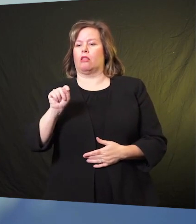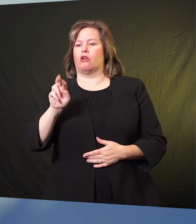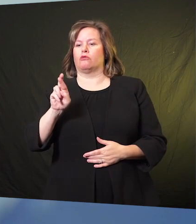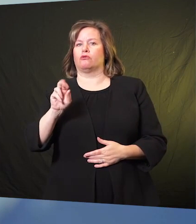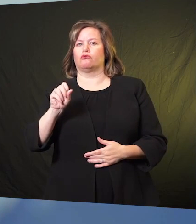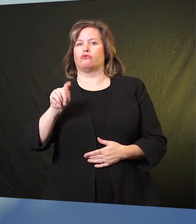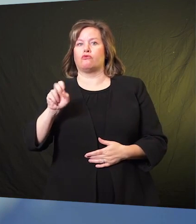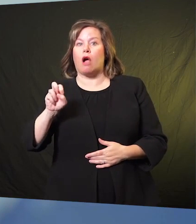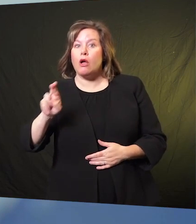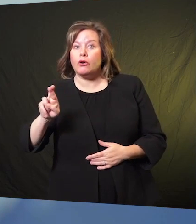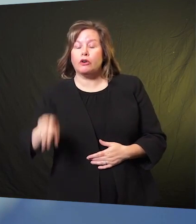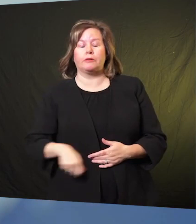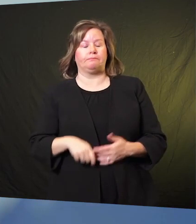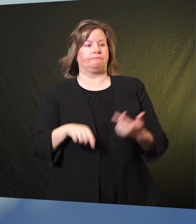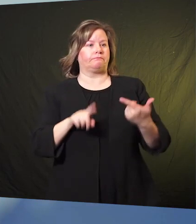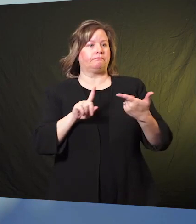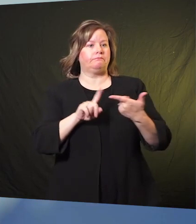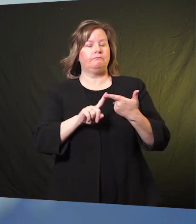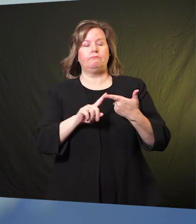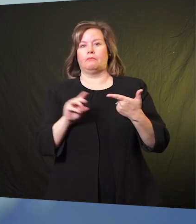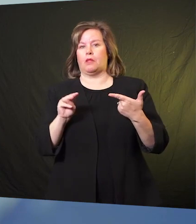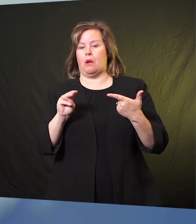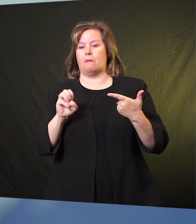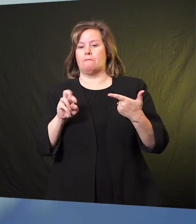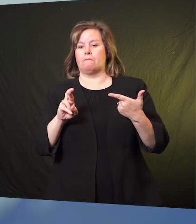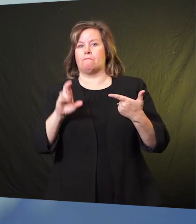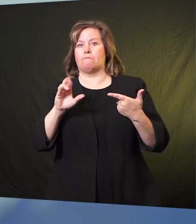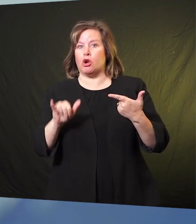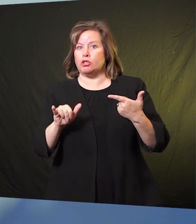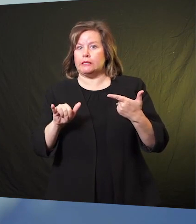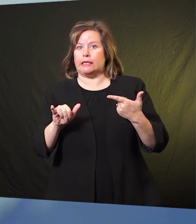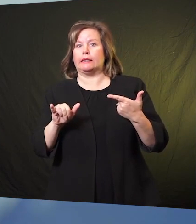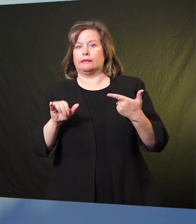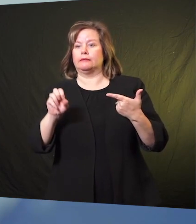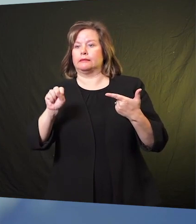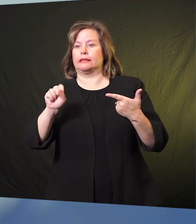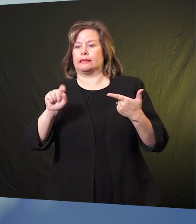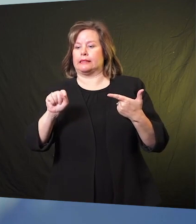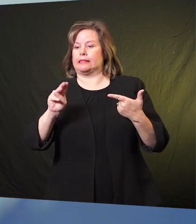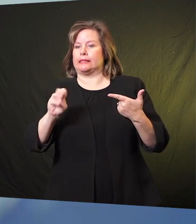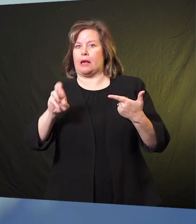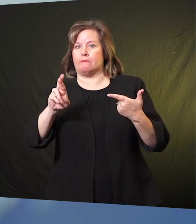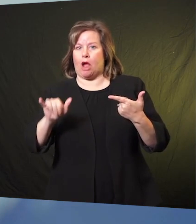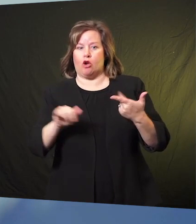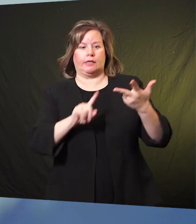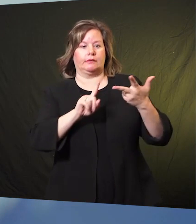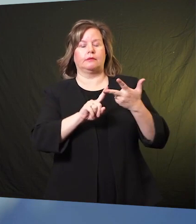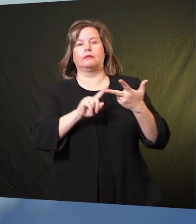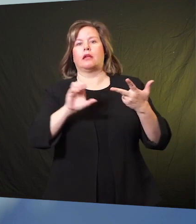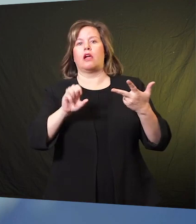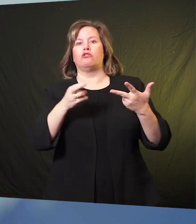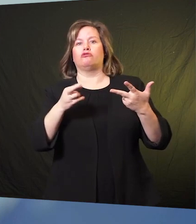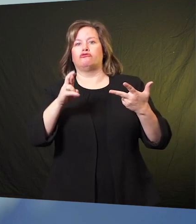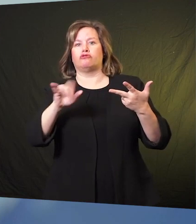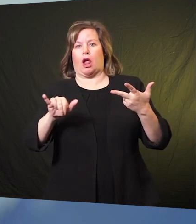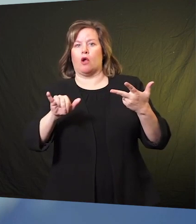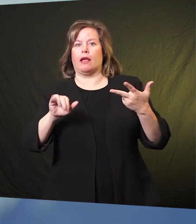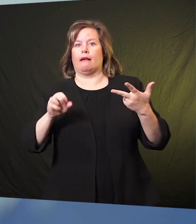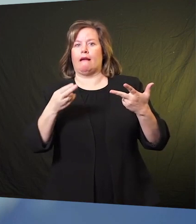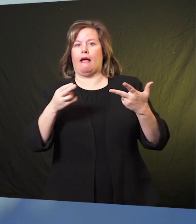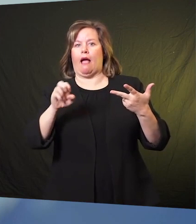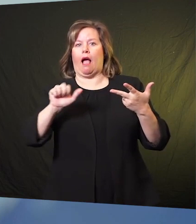ahí están siendo probados y por lo que estamos viendo un aumento en las pruebas que se están haciendo